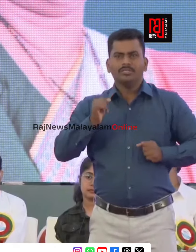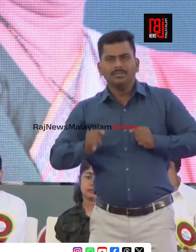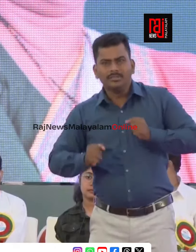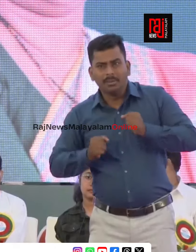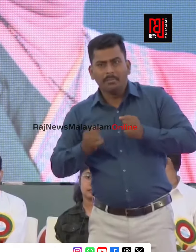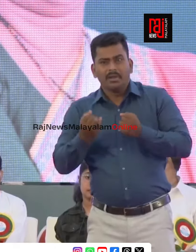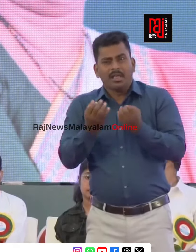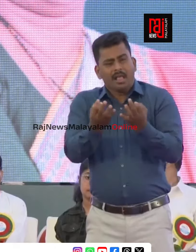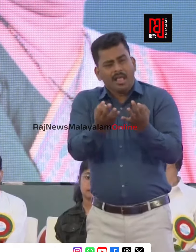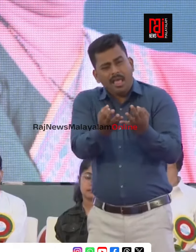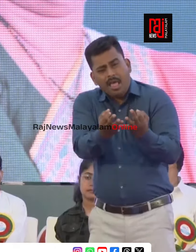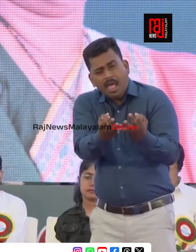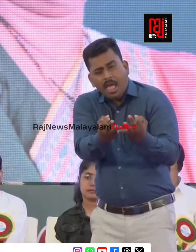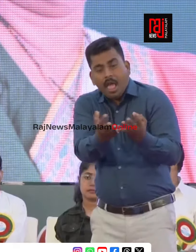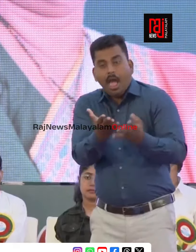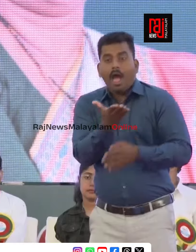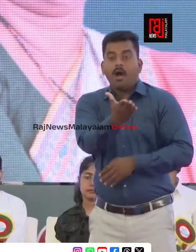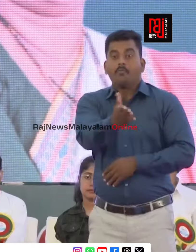സമീപനങ്ങളെയും